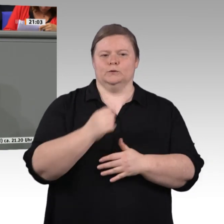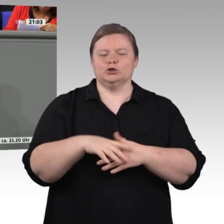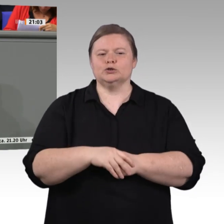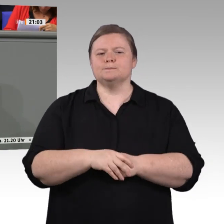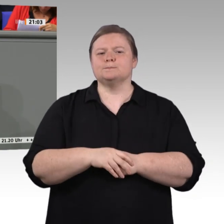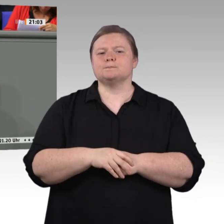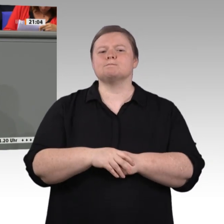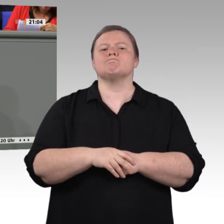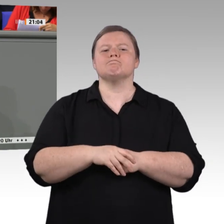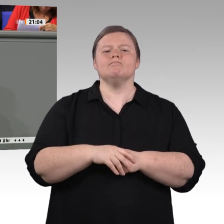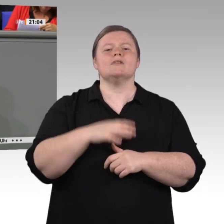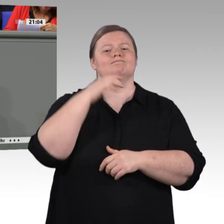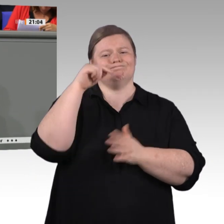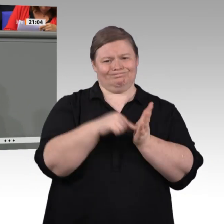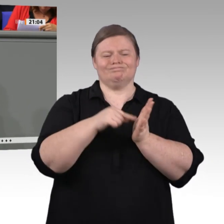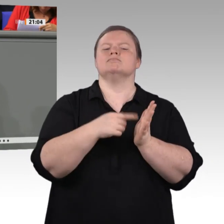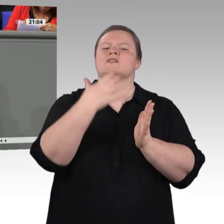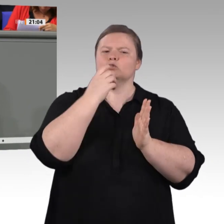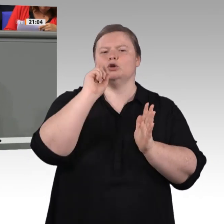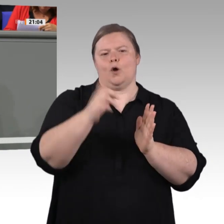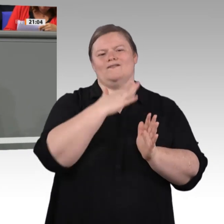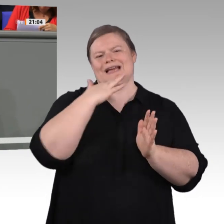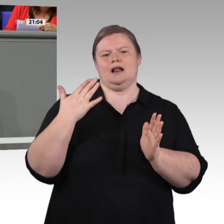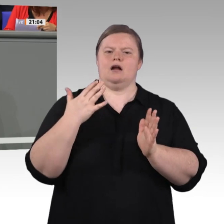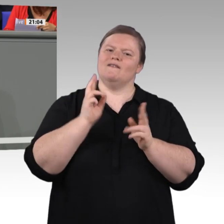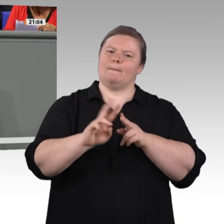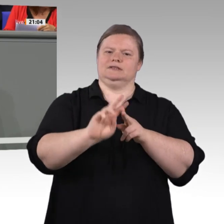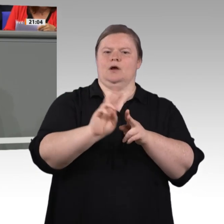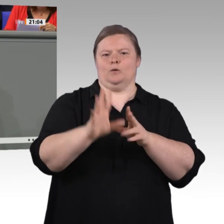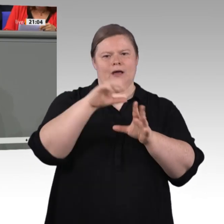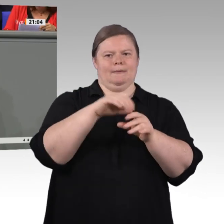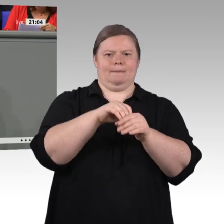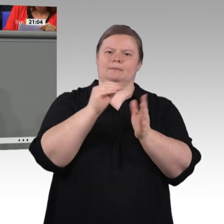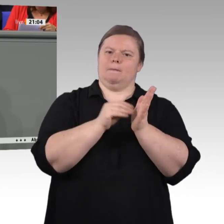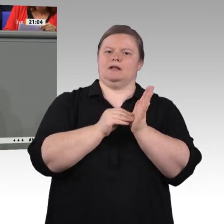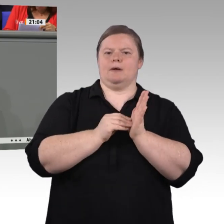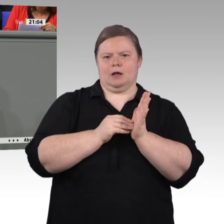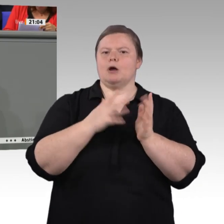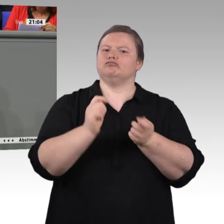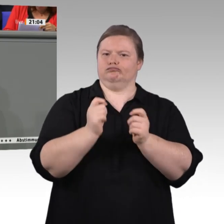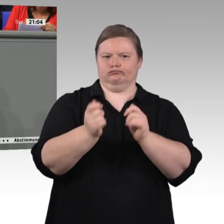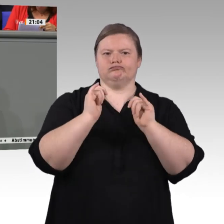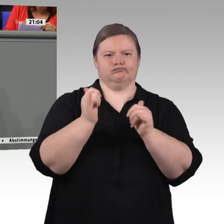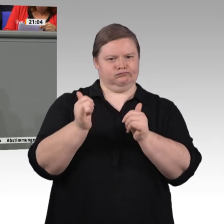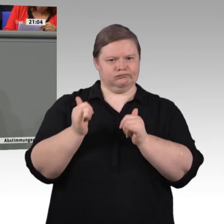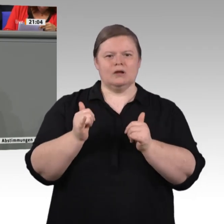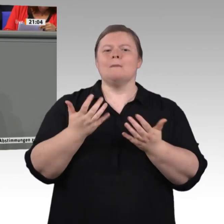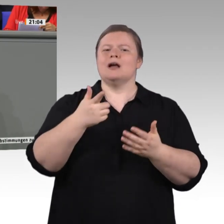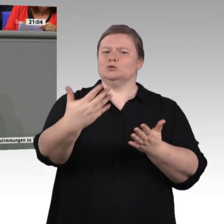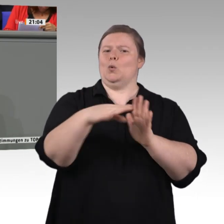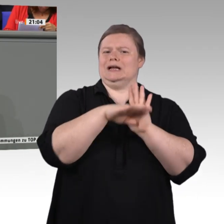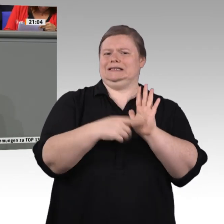ist, dass wir im Rahmen der gesetzlichen Formulierungen Unklarheiten, Widersprüche drin hatten, und